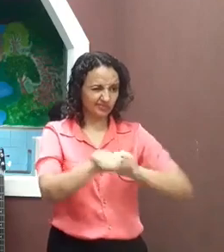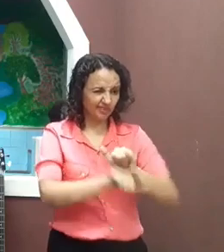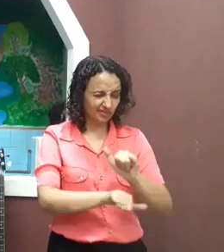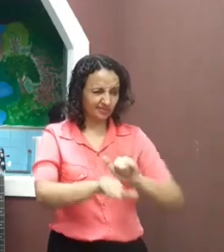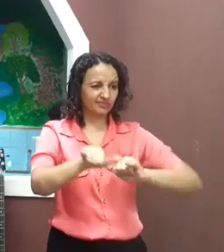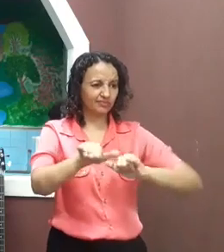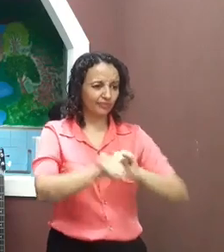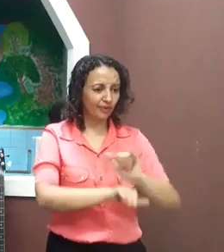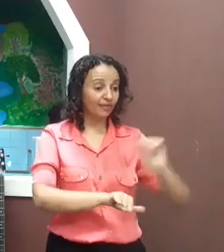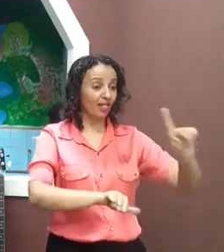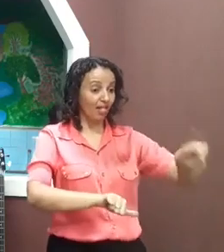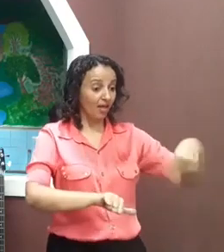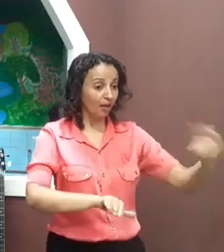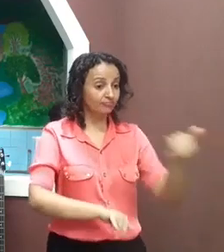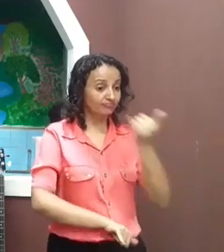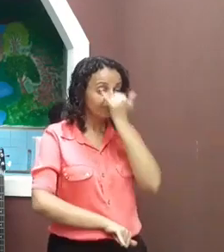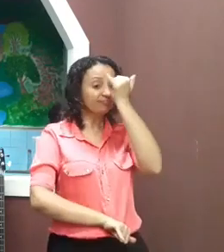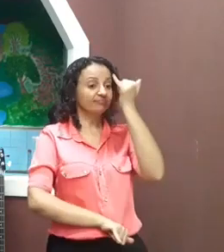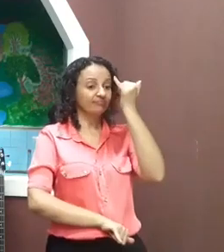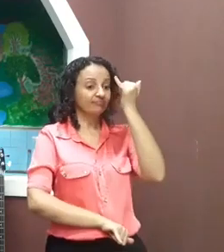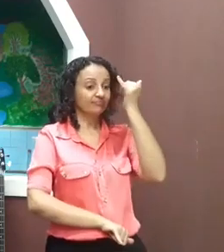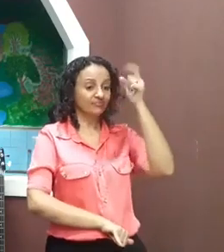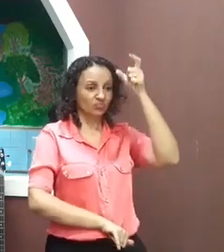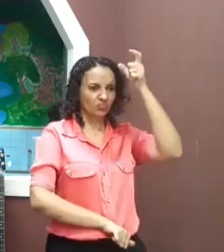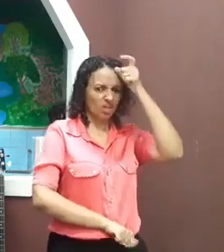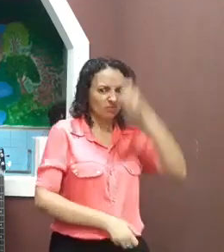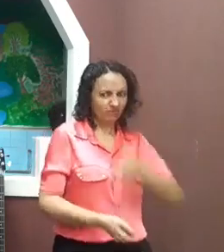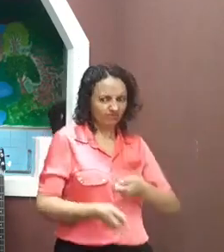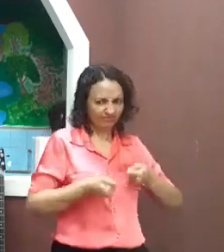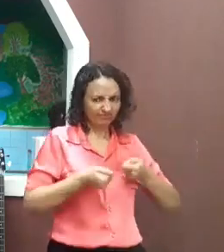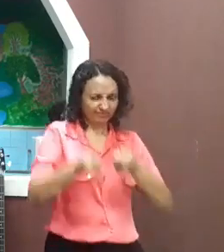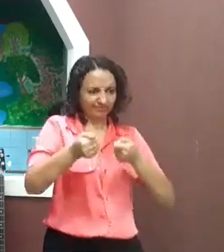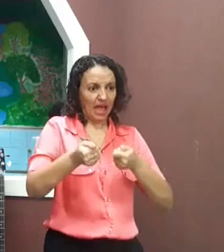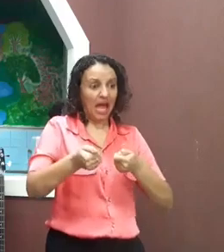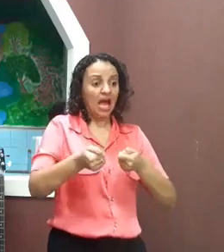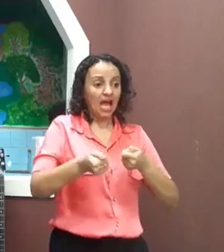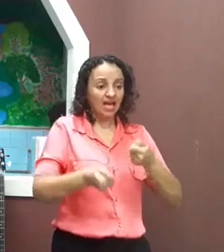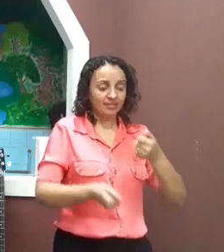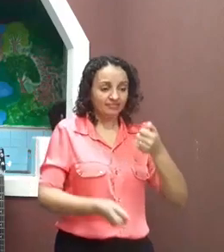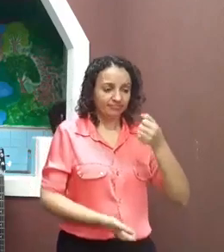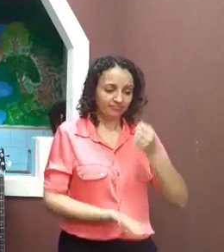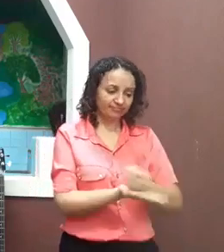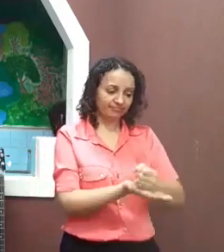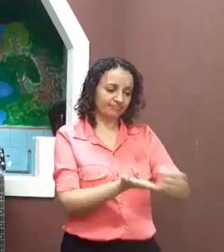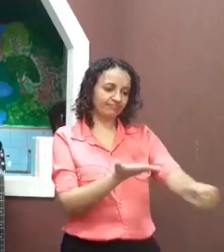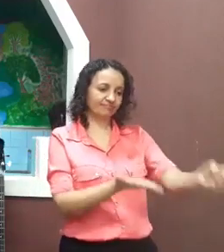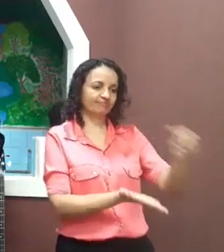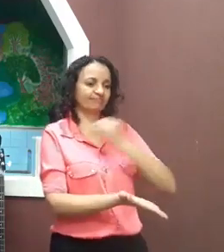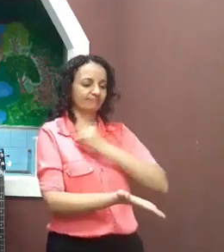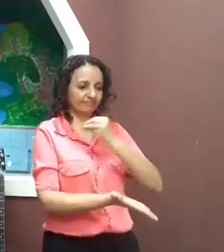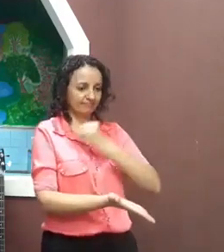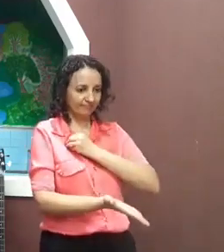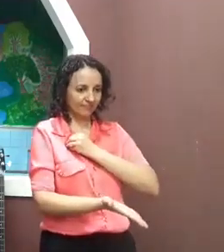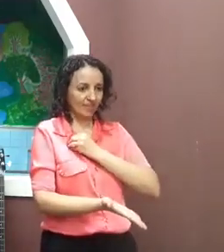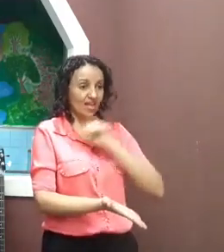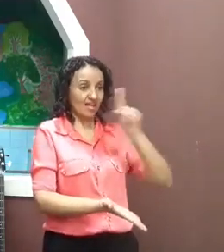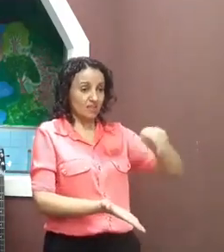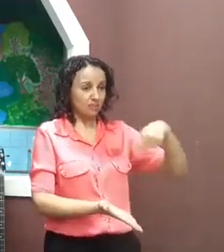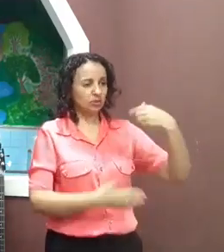grandes ciladas de Satanás. E a gente ouve os testemunhos daqueles irmãos que retornam. Eu não